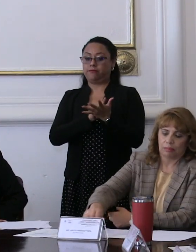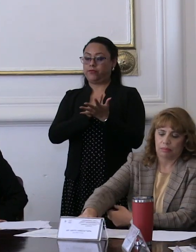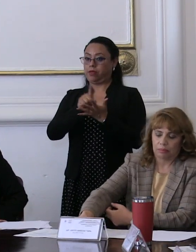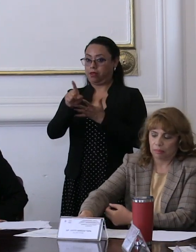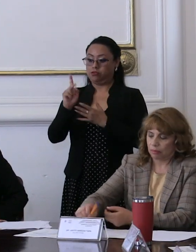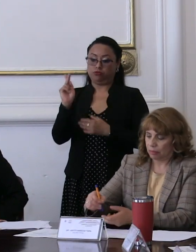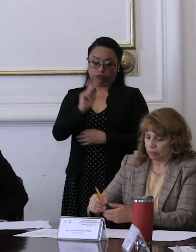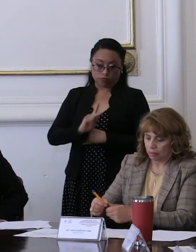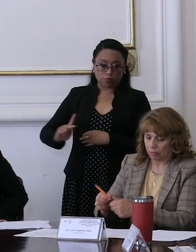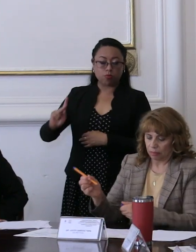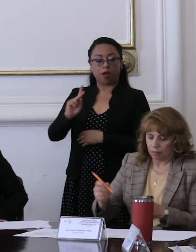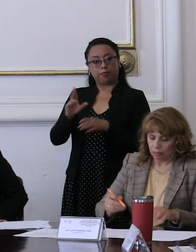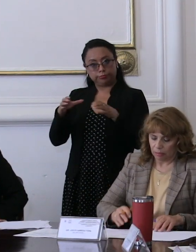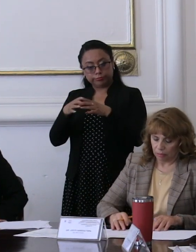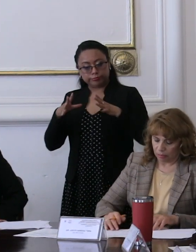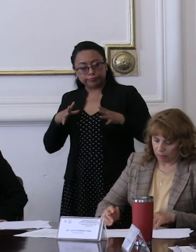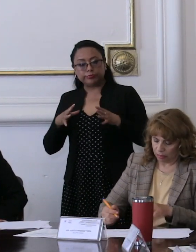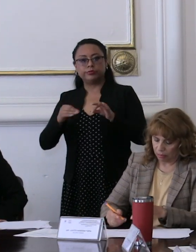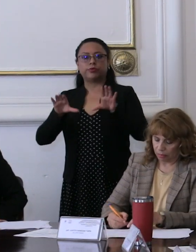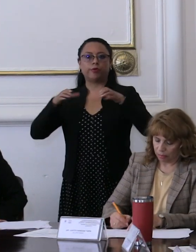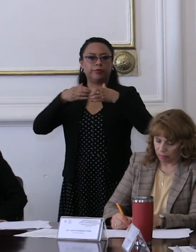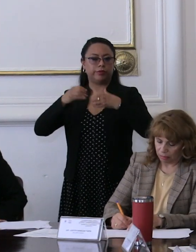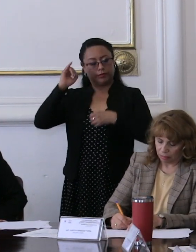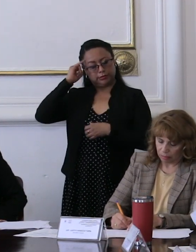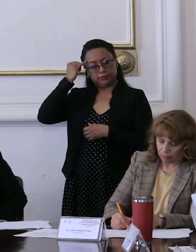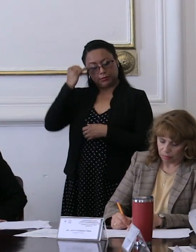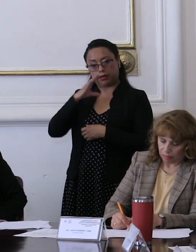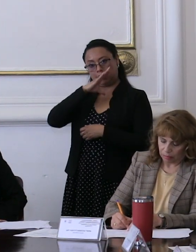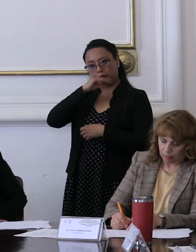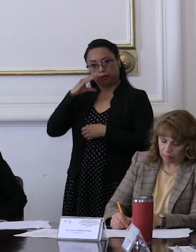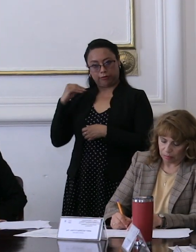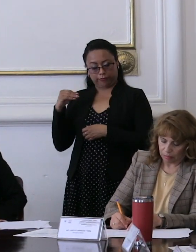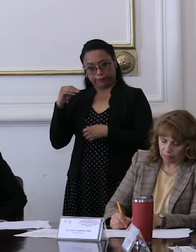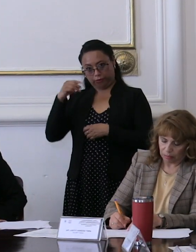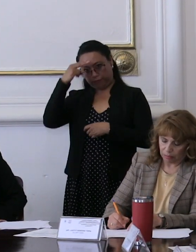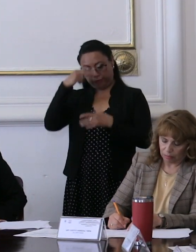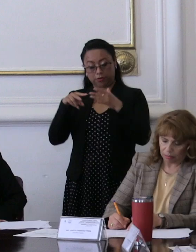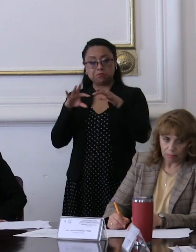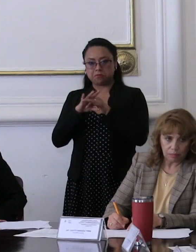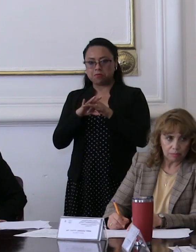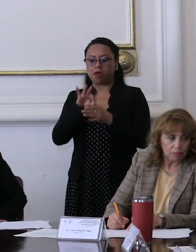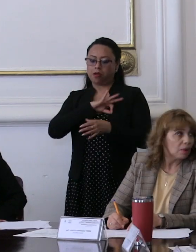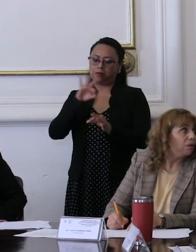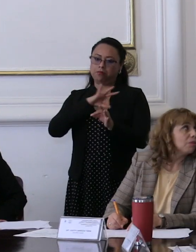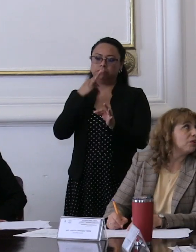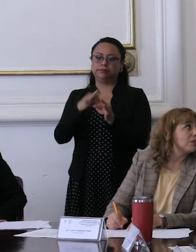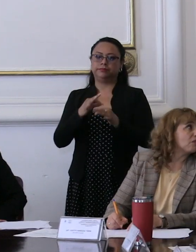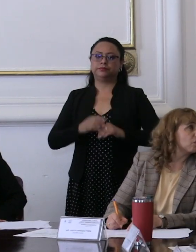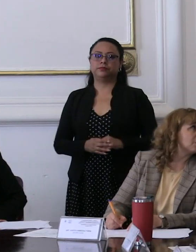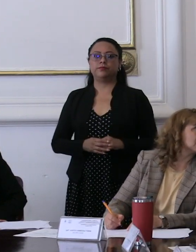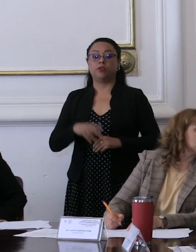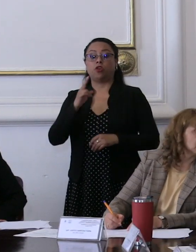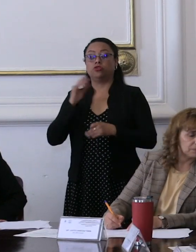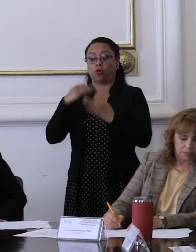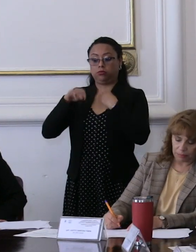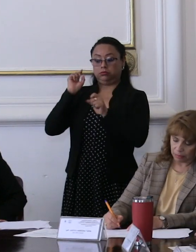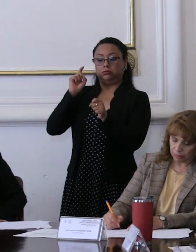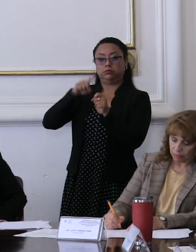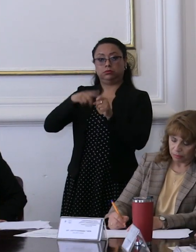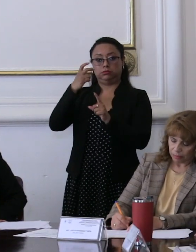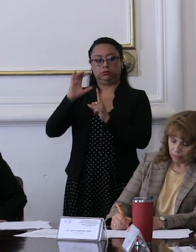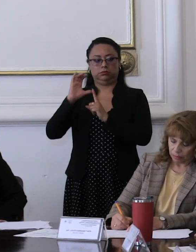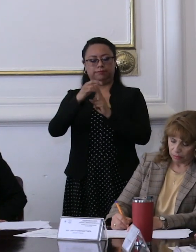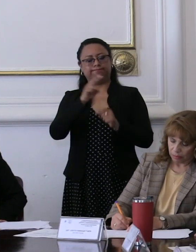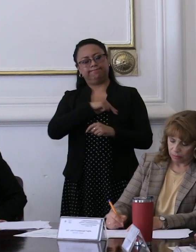los pueblos, barrios, comunidades indígenas y afromexicanas. Quienes integramos esta comisión debemos tener